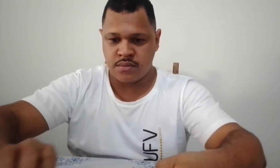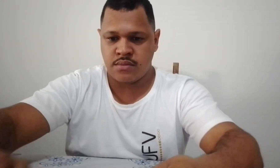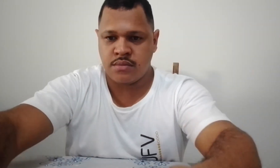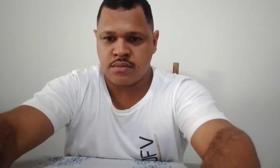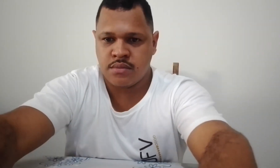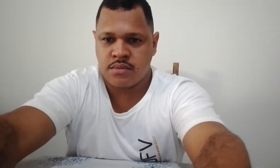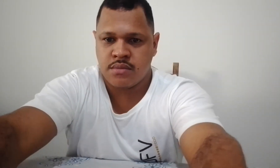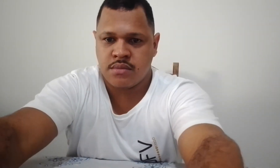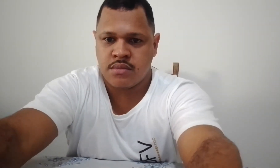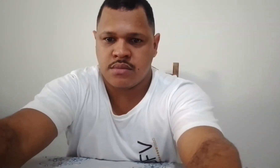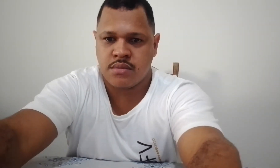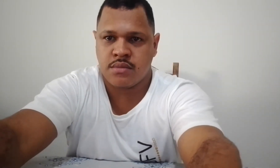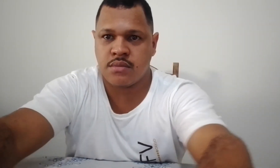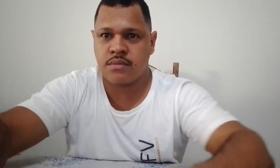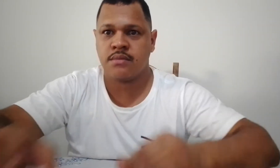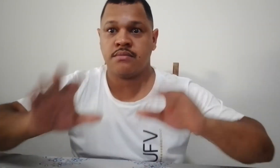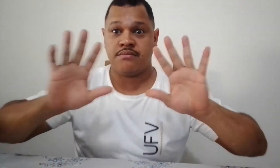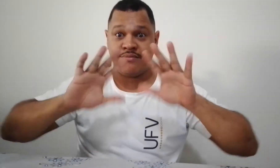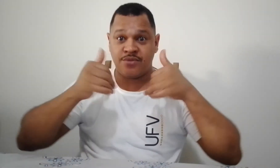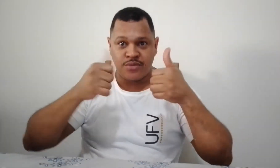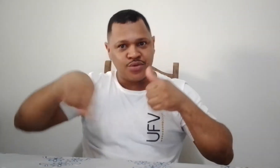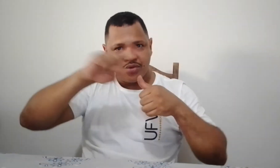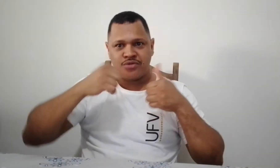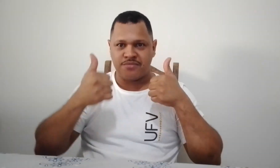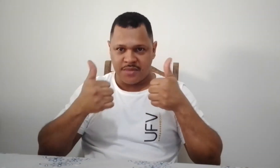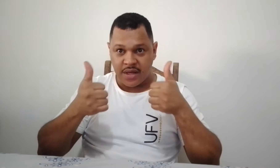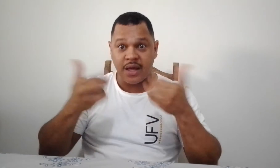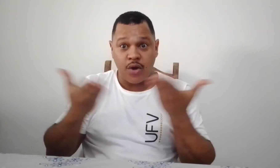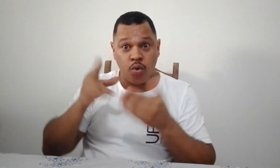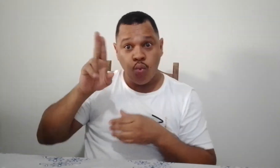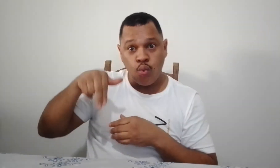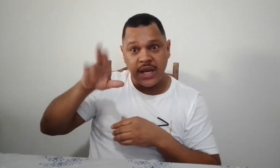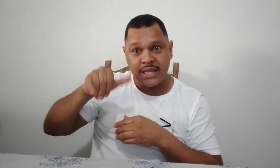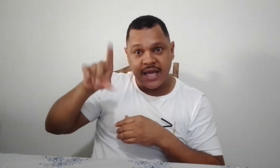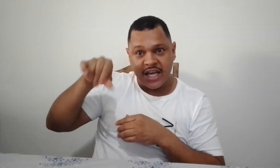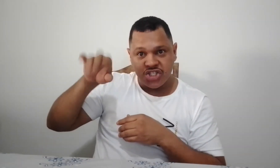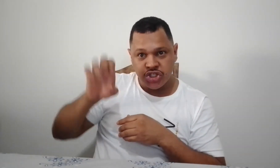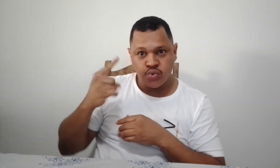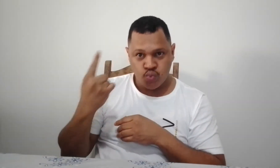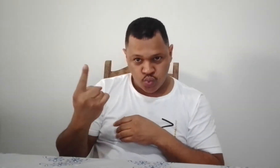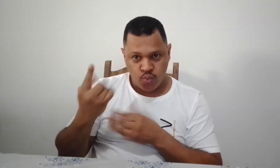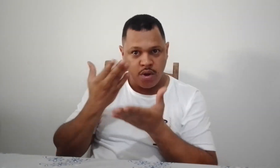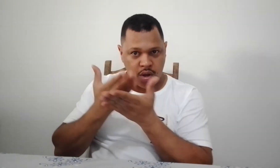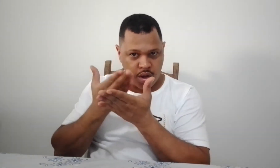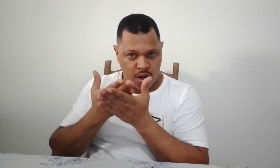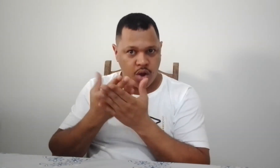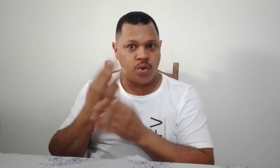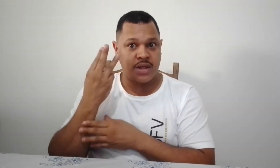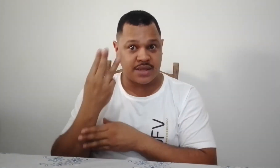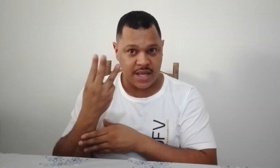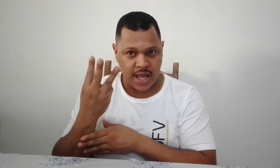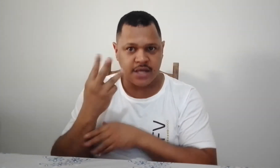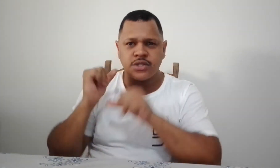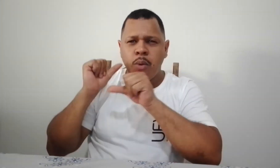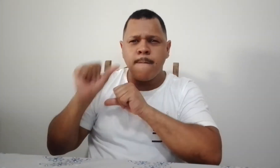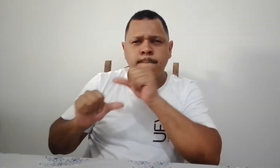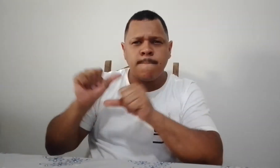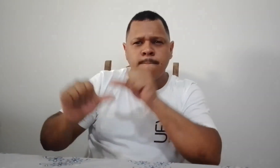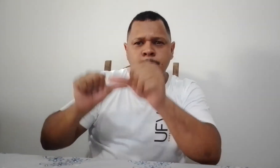E aí, pessoal, espero que todos estejam bem. Esse vídeo é da unidade 1, aula 3, circuitos monofásicos de corrente alternada.